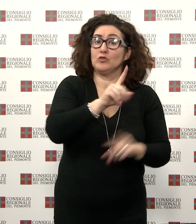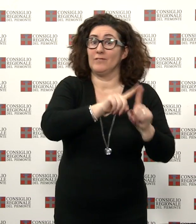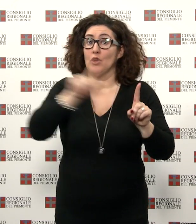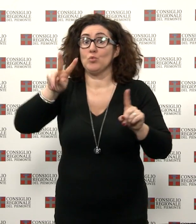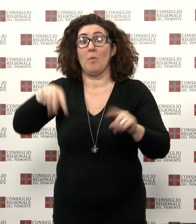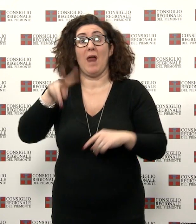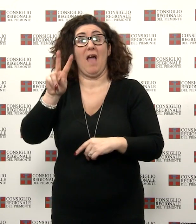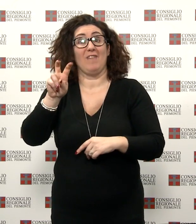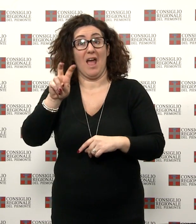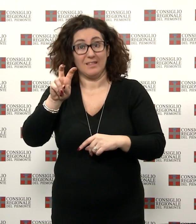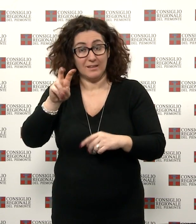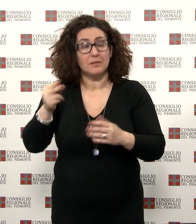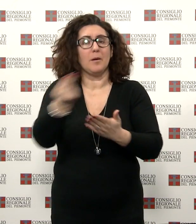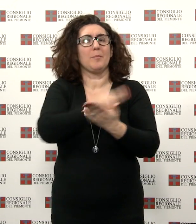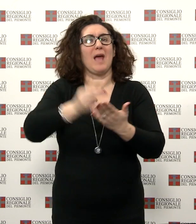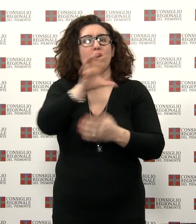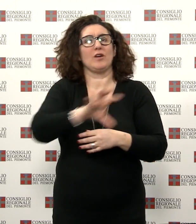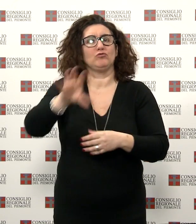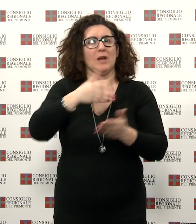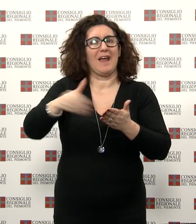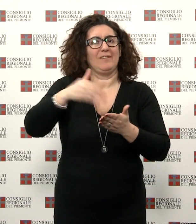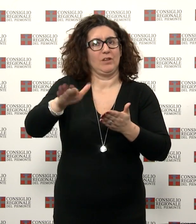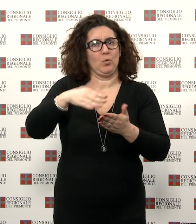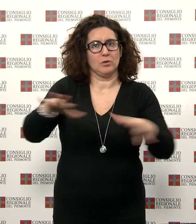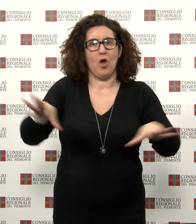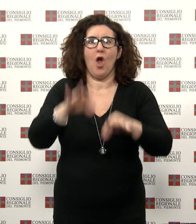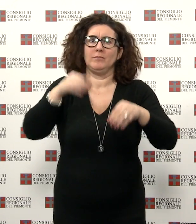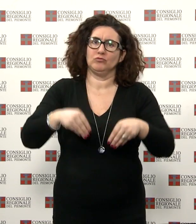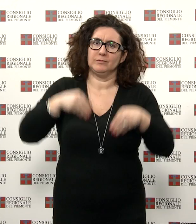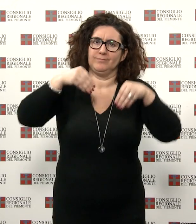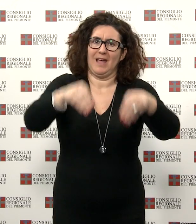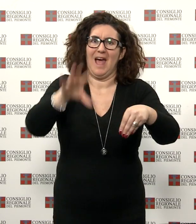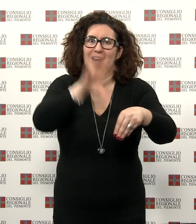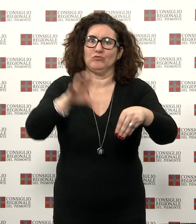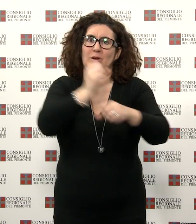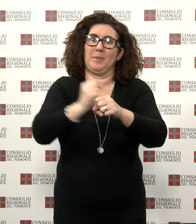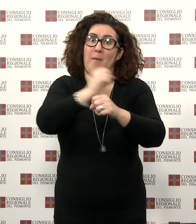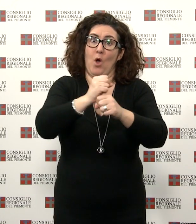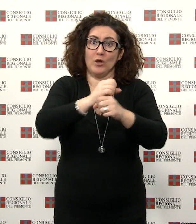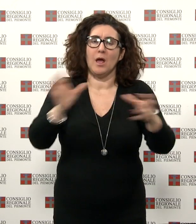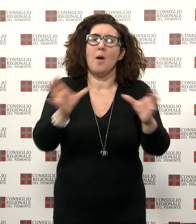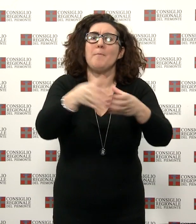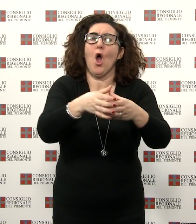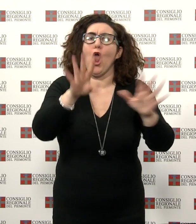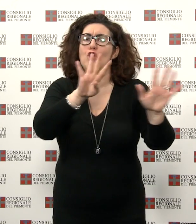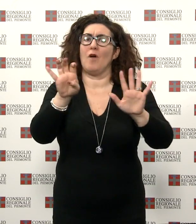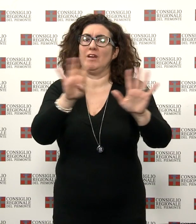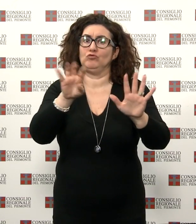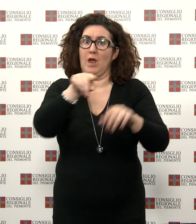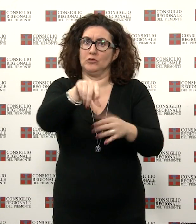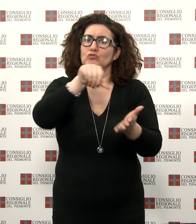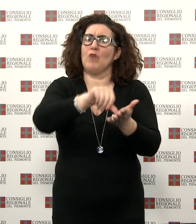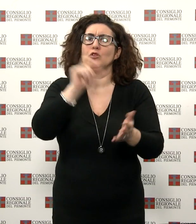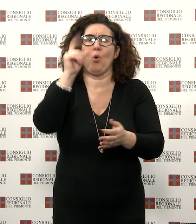2012-2020 e ha dato il via libera alla partecipazione della Regione Piemonte alla Fondazione Polo del Novecento, centro culturale con sede a